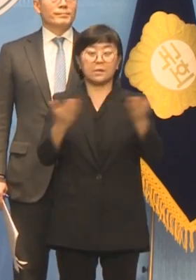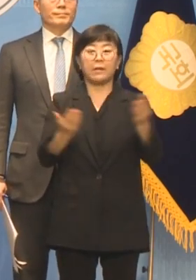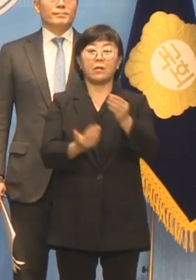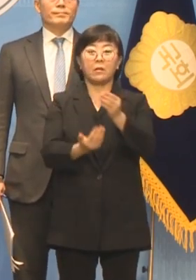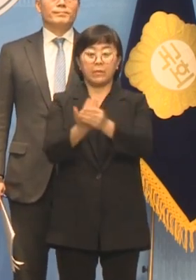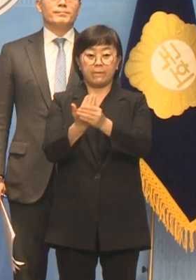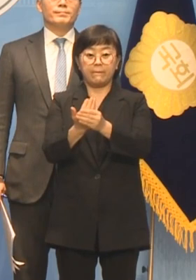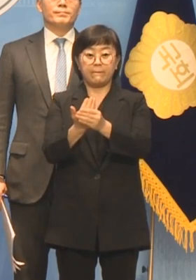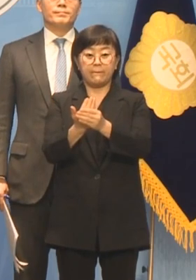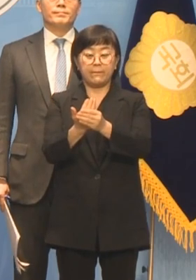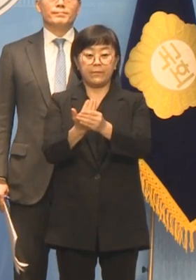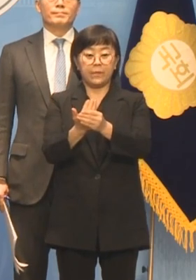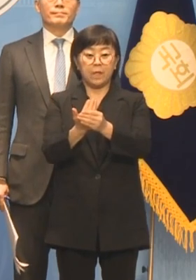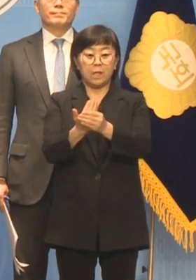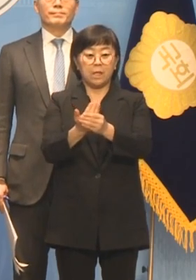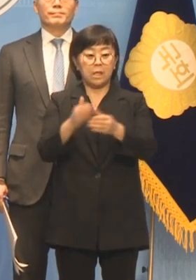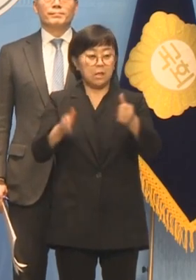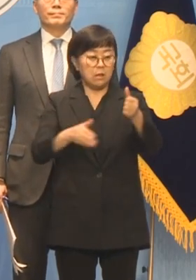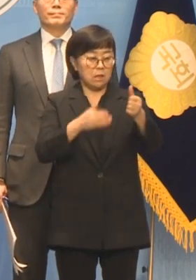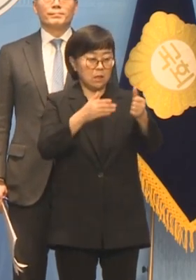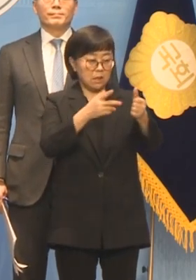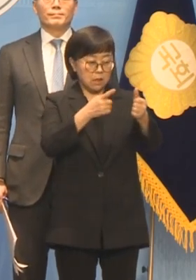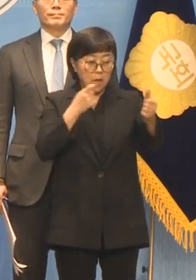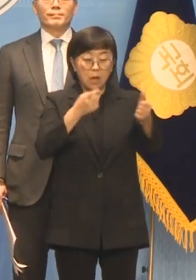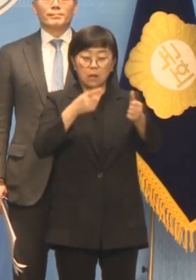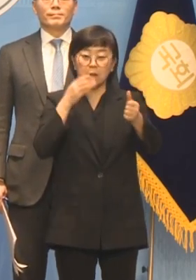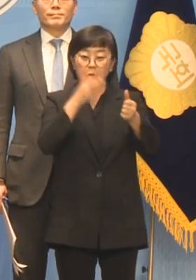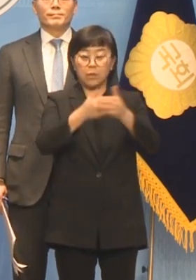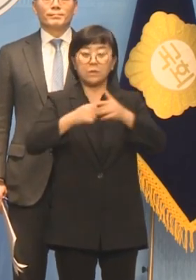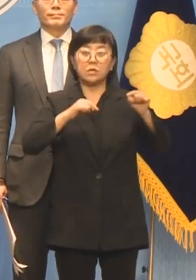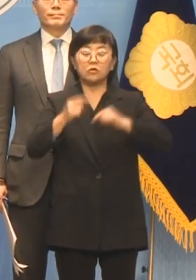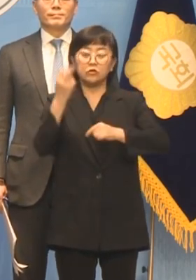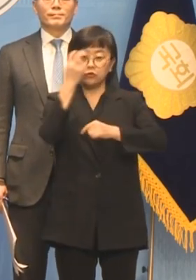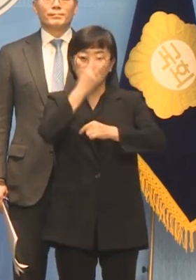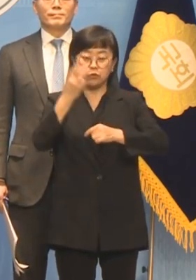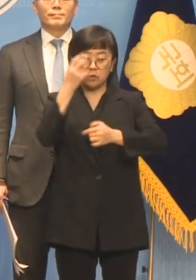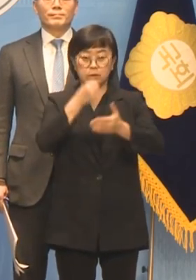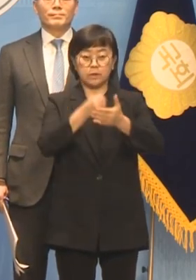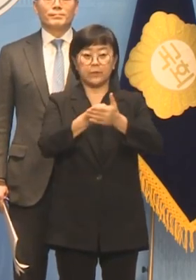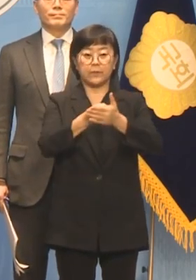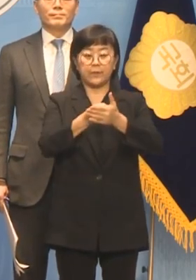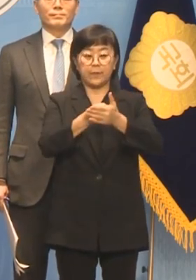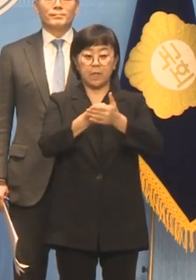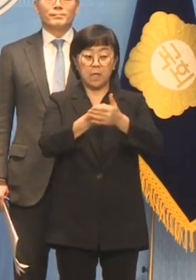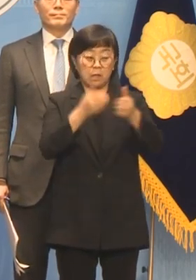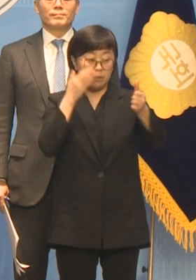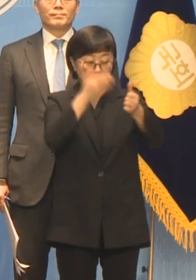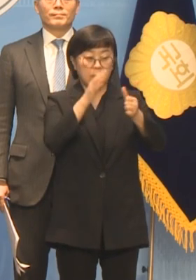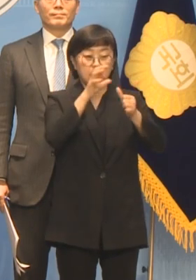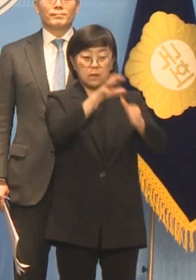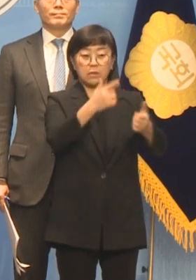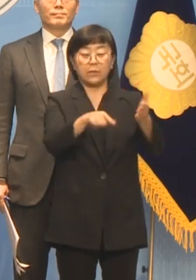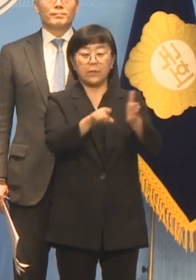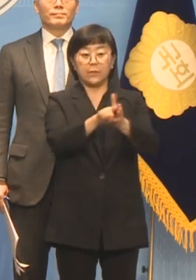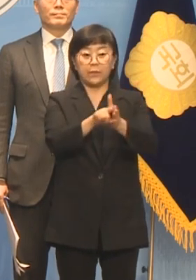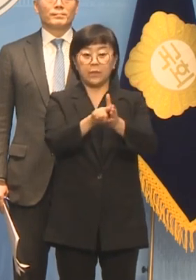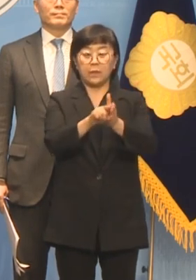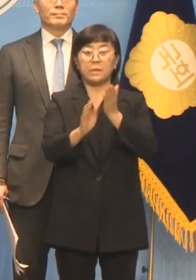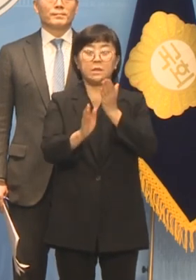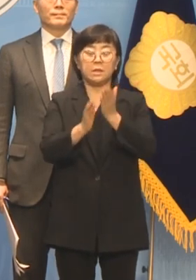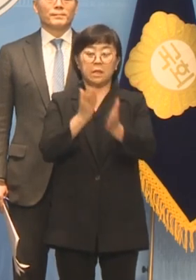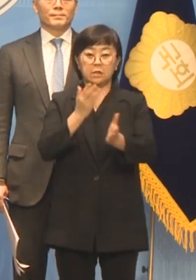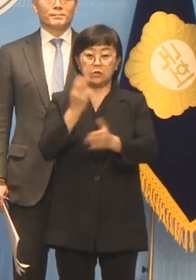사건을 정적 괴롭히기 정치수사로 규정합니다. 정적 탄압을 위한 부당한